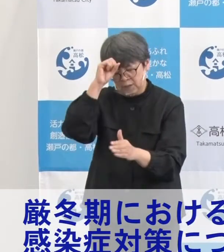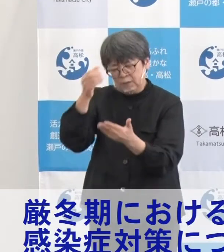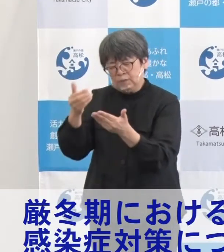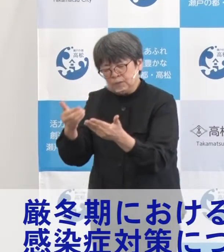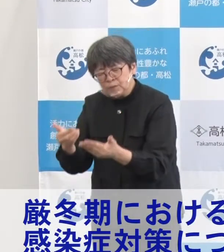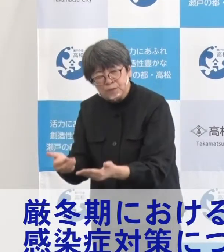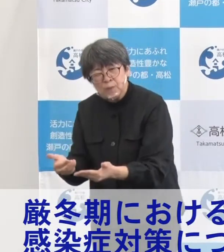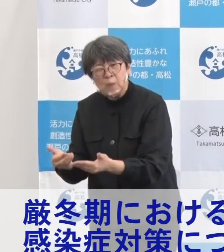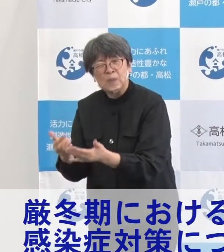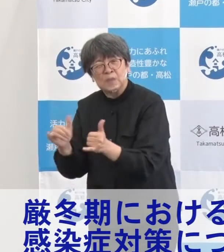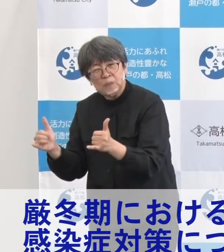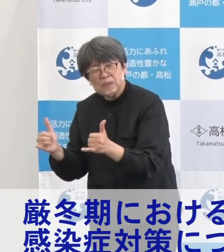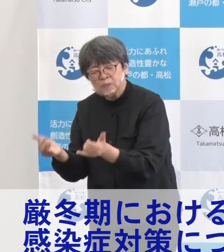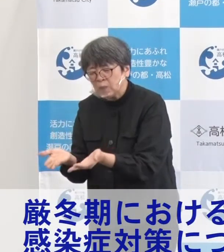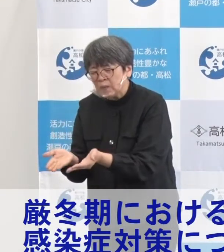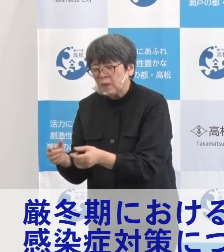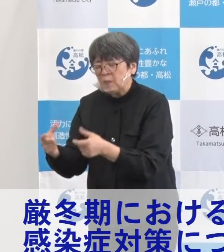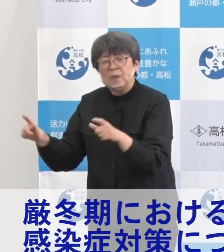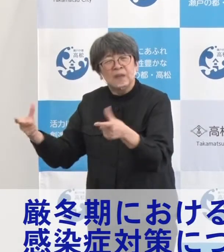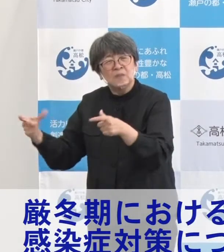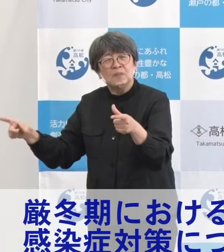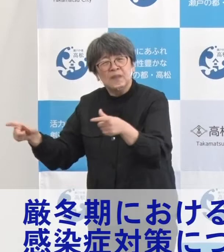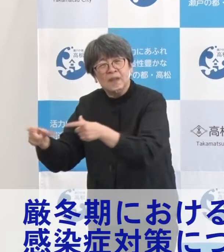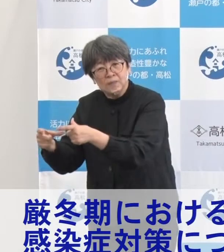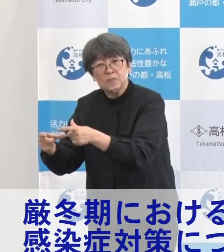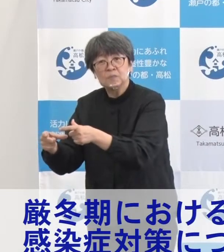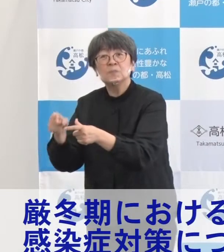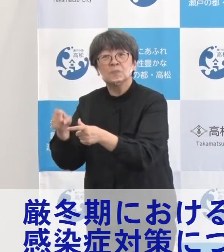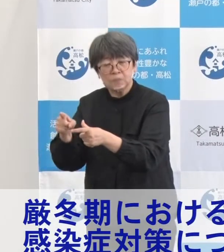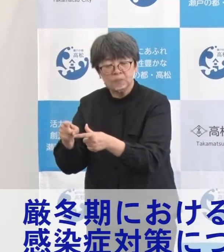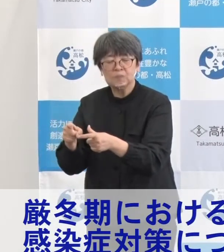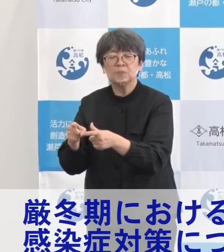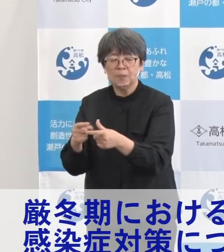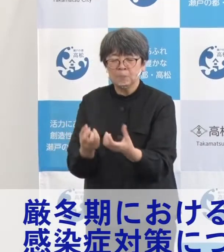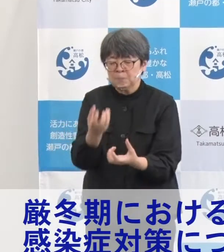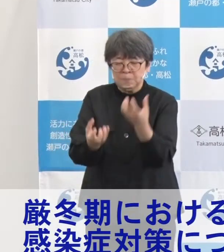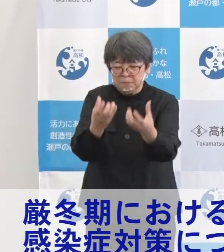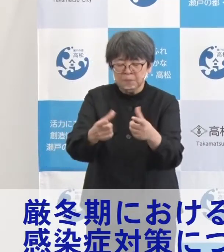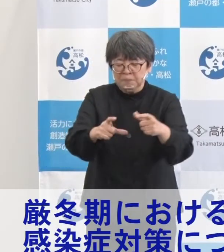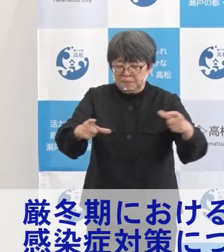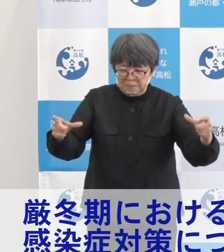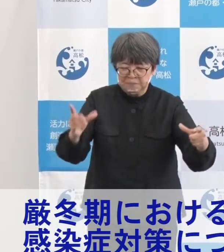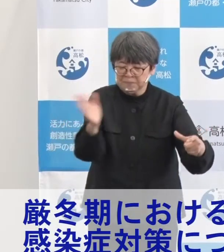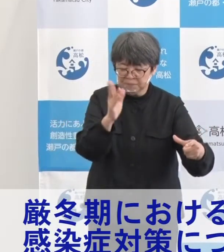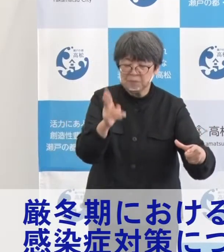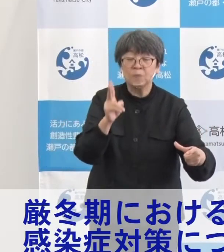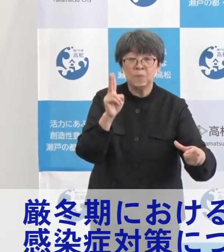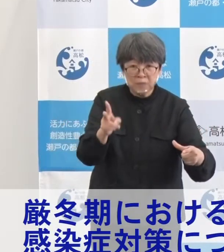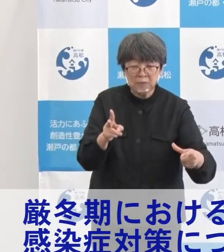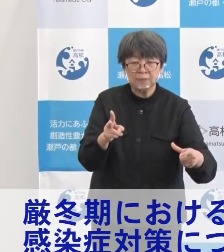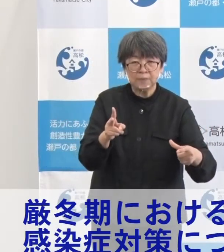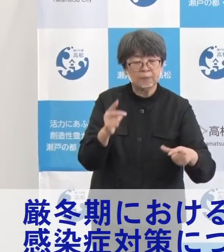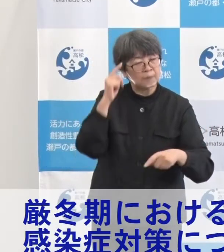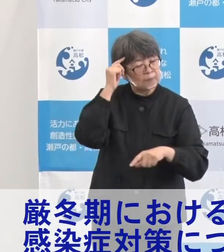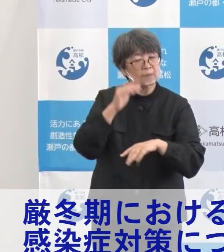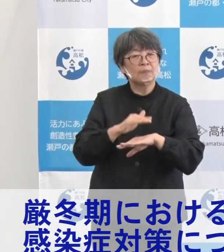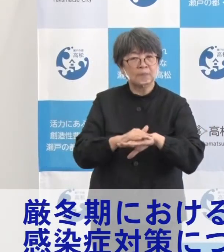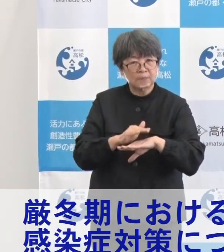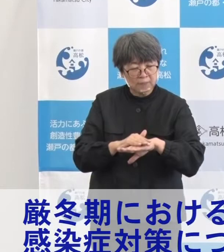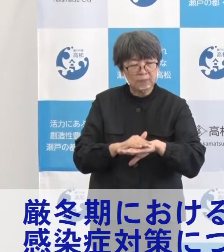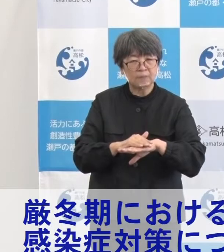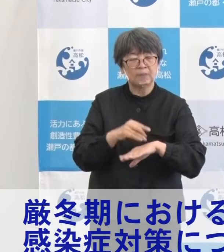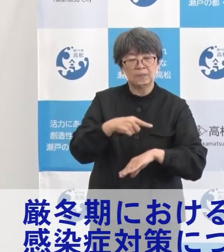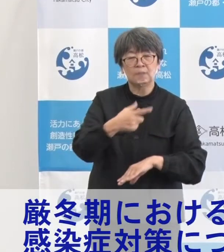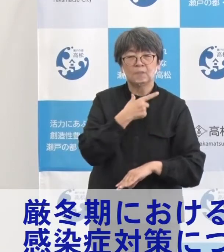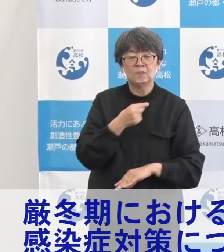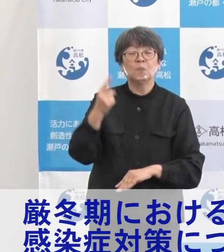とうとうによってまあできるだけ感染者を出さないといったようなと対策を市としても講じてまいりたいという風に考え